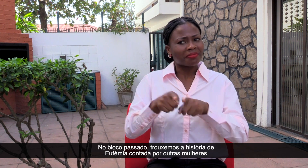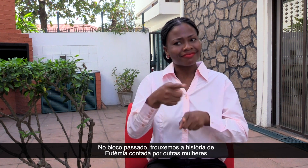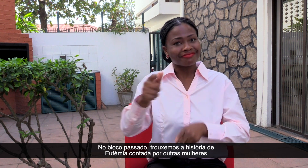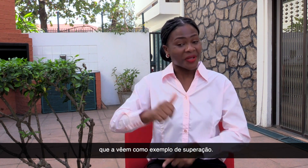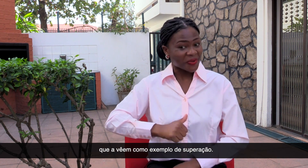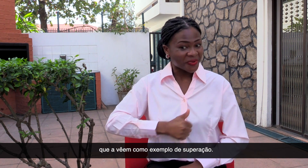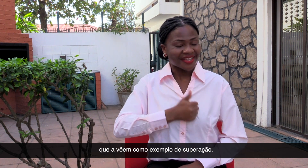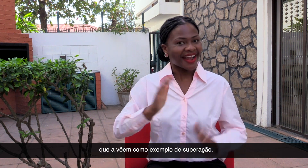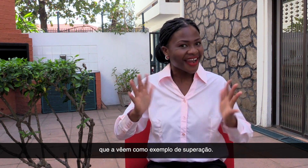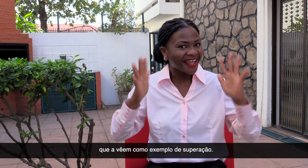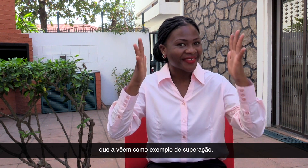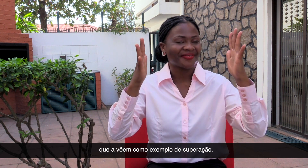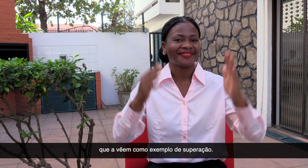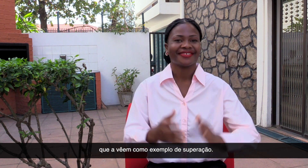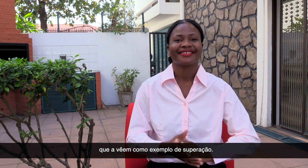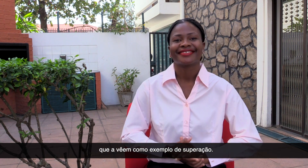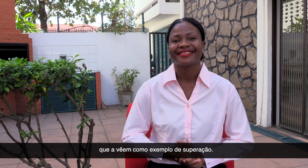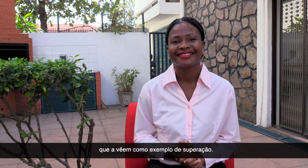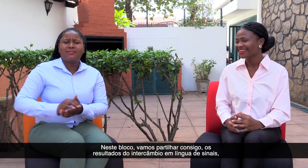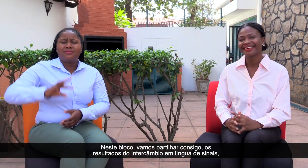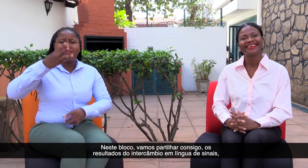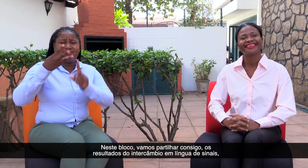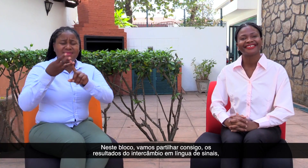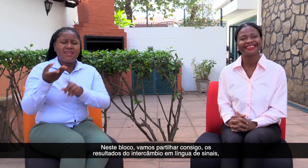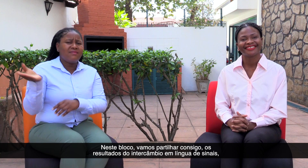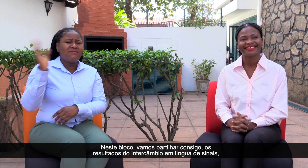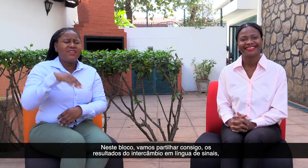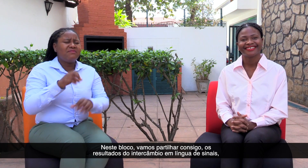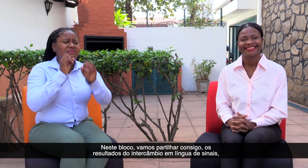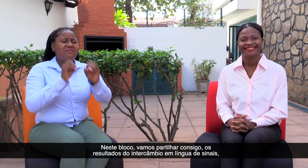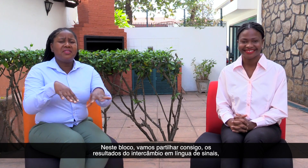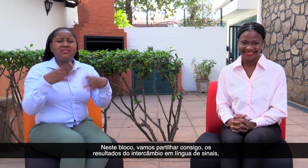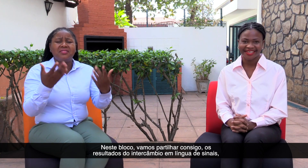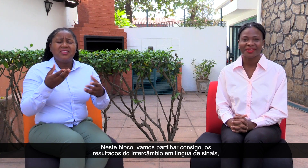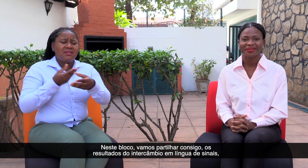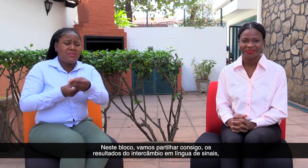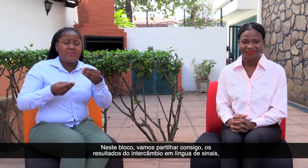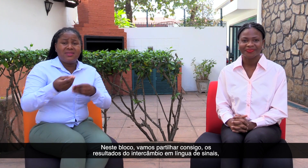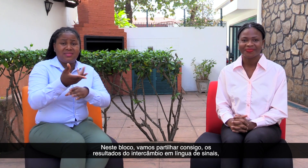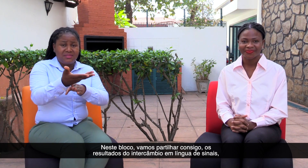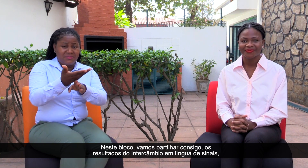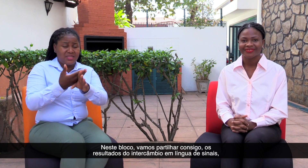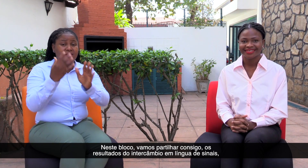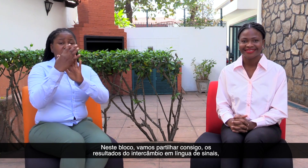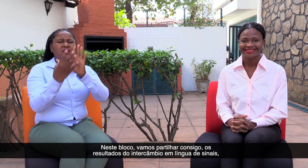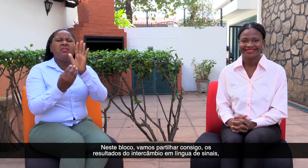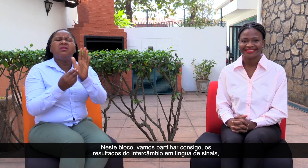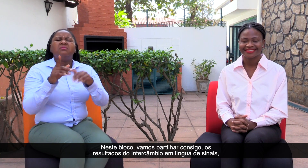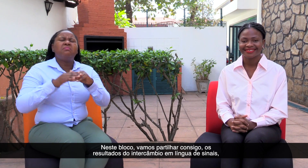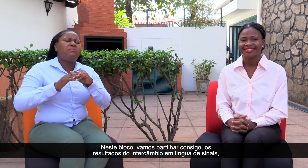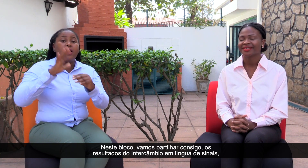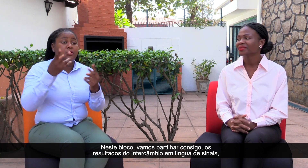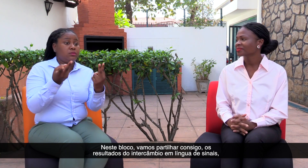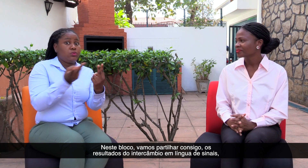outras mulheres que a veem como exemplo de superação. Neste bloco, vamos partilhar consigo os resultados